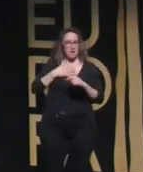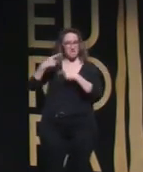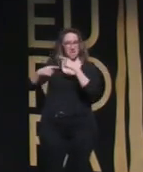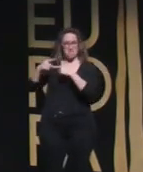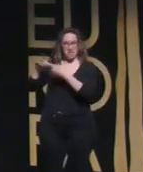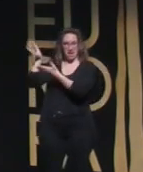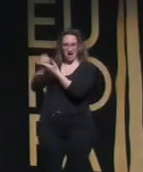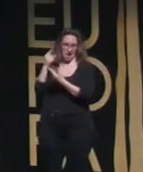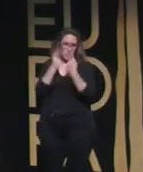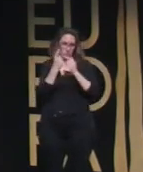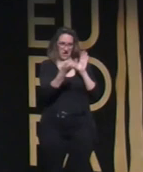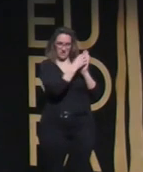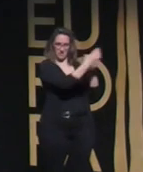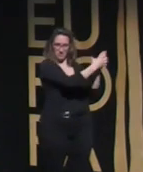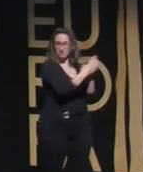acaso, ¿vale?